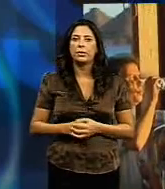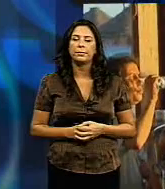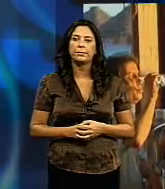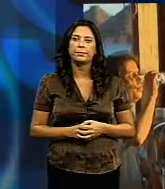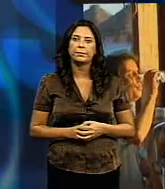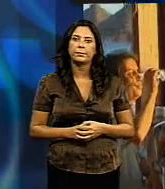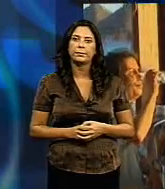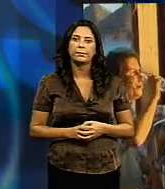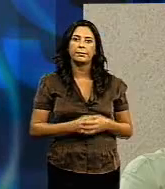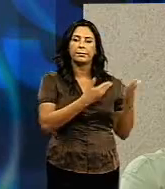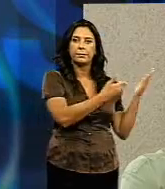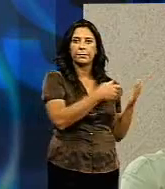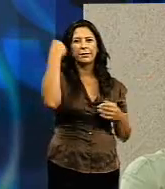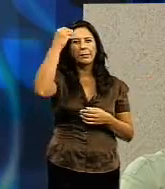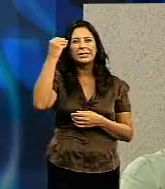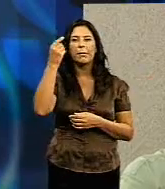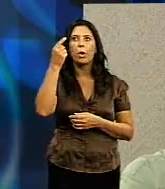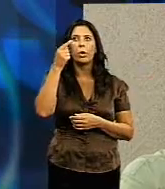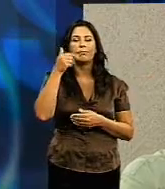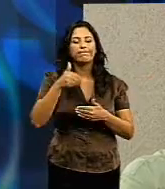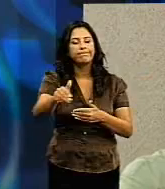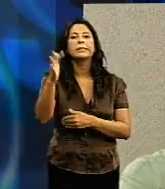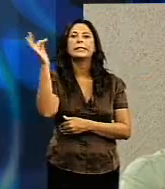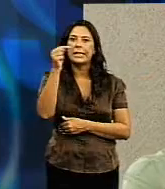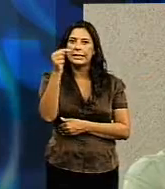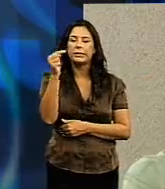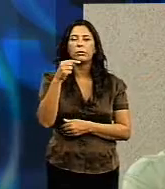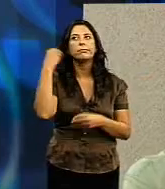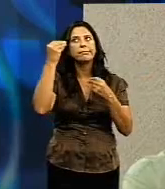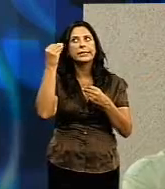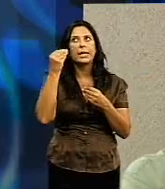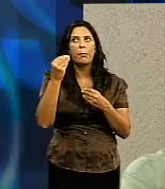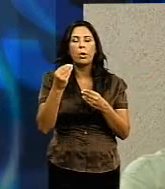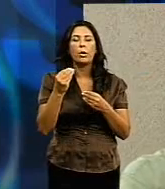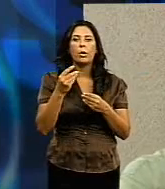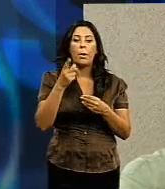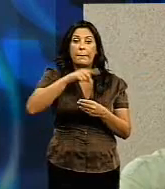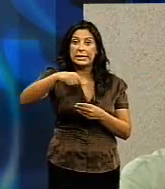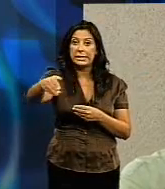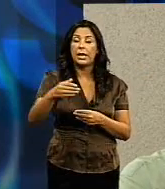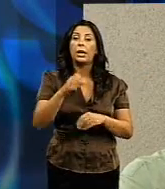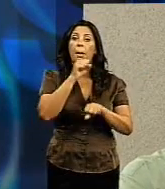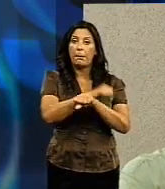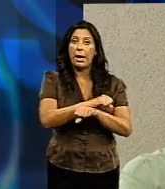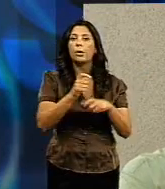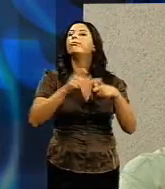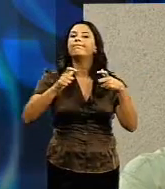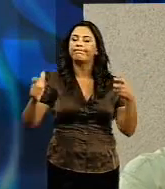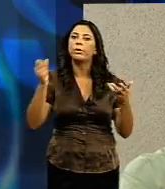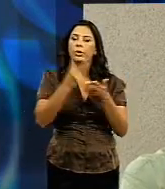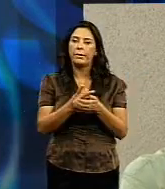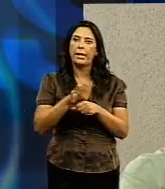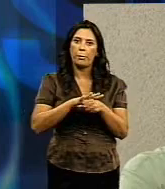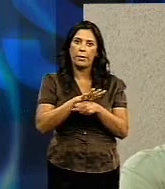bastante pesimistas. Creemos de que los meses venideros volverá a crecer desempleo en esta provincia, pero desde luego no en